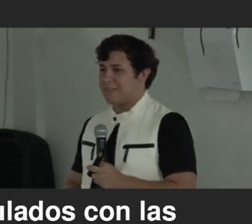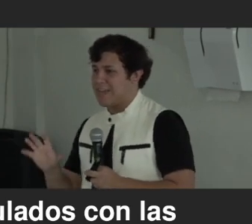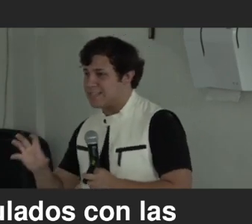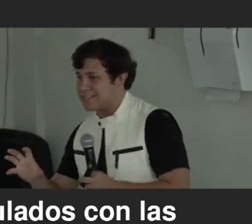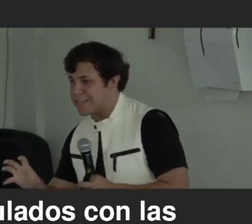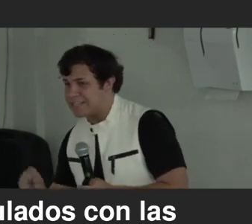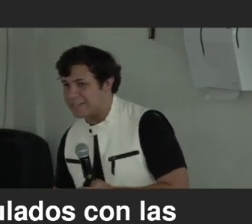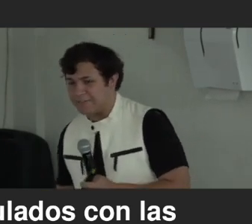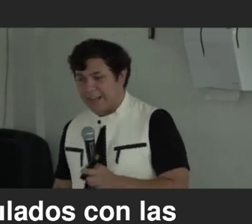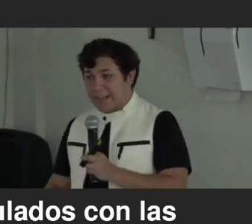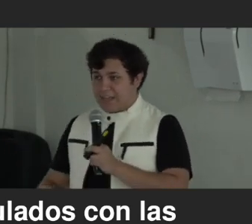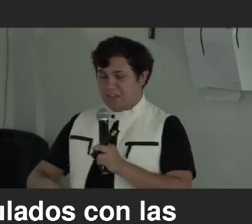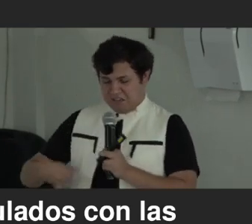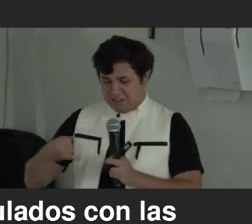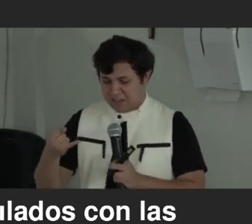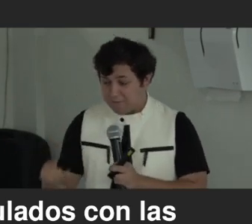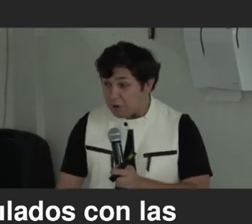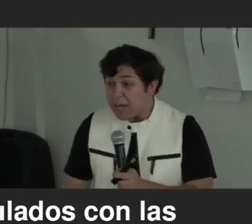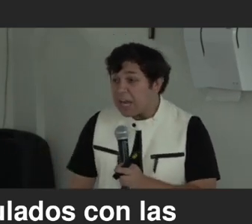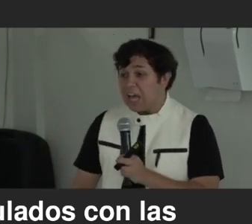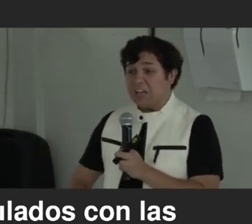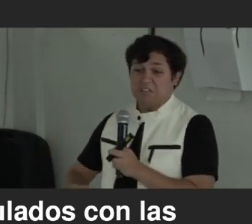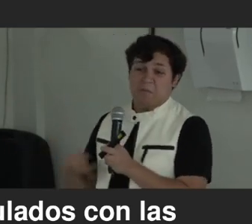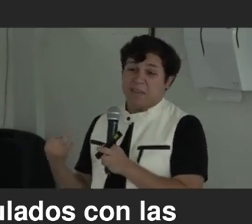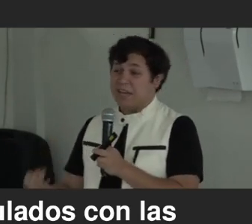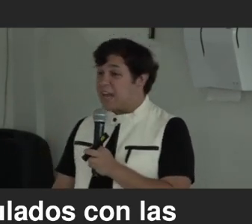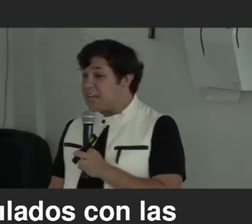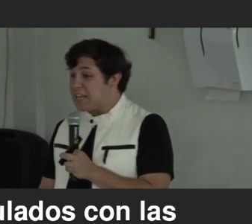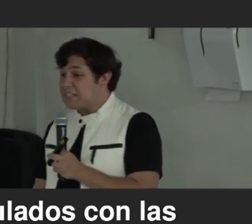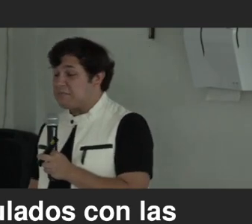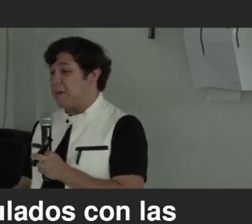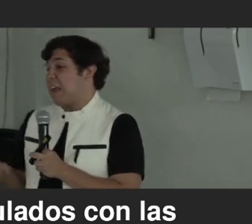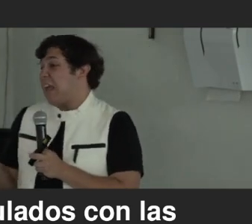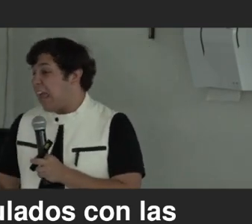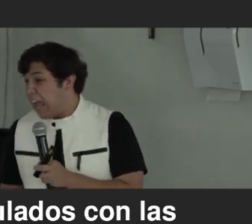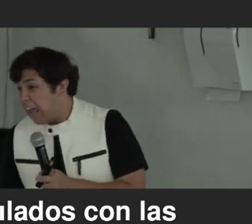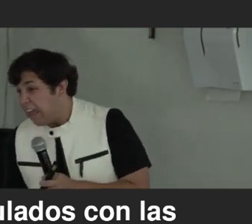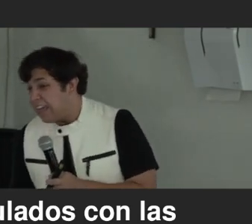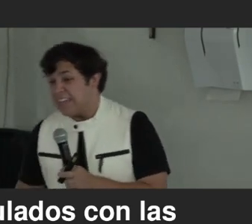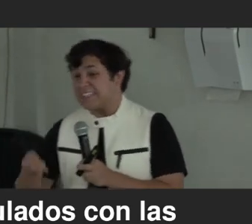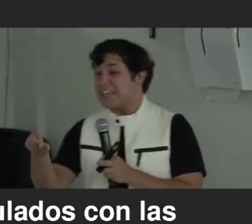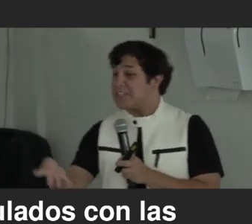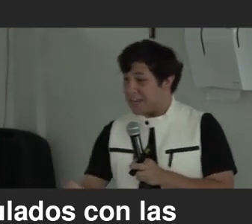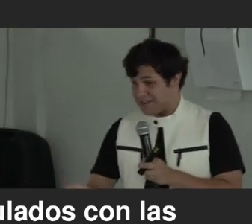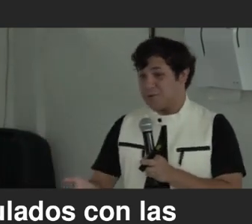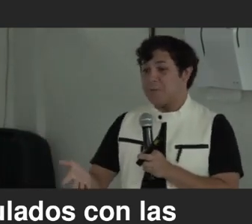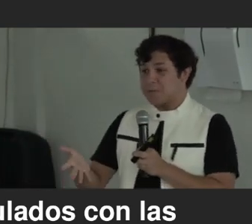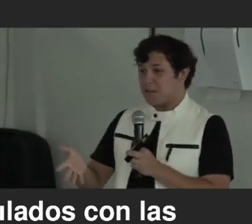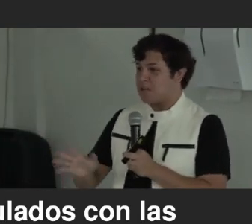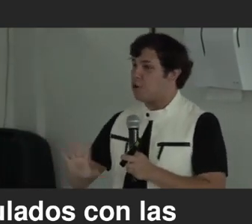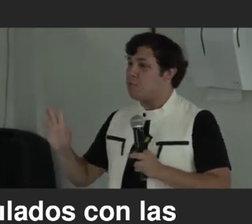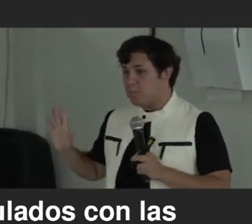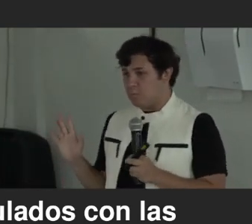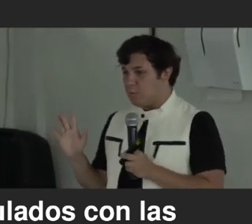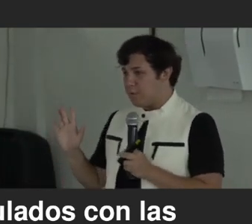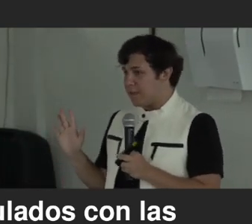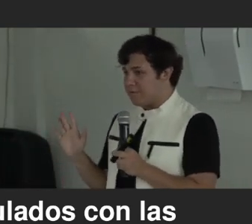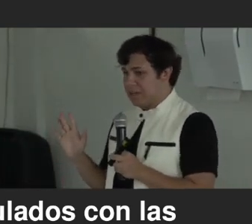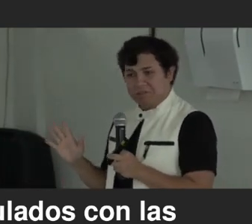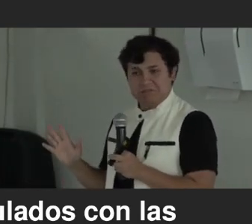esa seña significa que flojera, no me dan ganas, para qué, etcétera, ¿no? ¿Yo moví las manos?